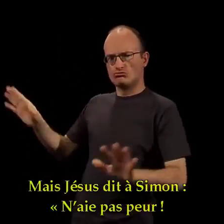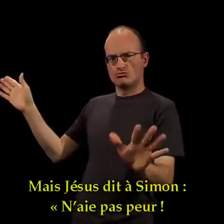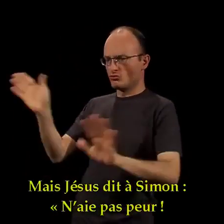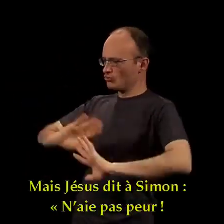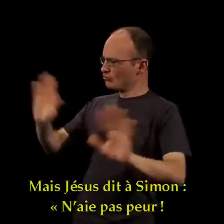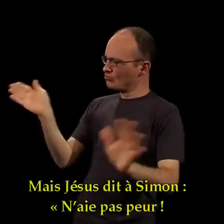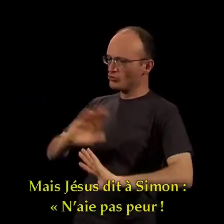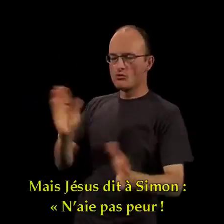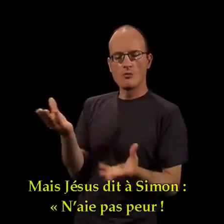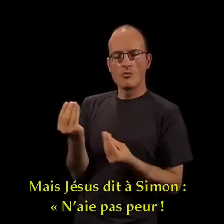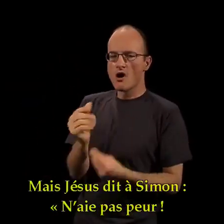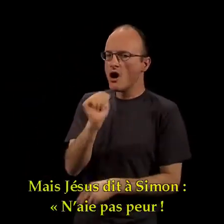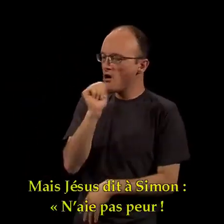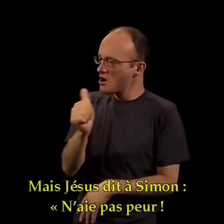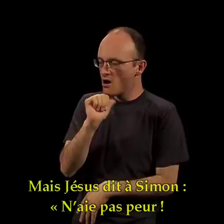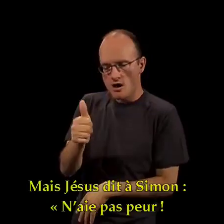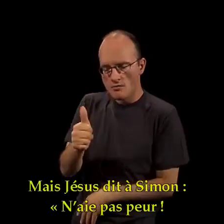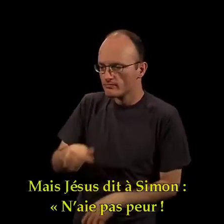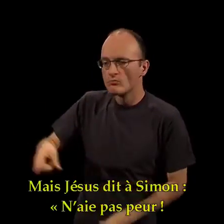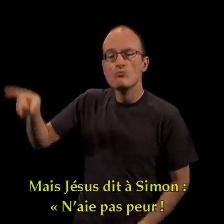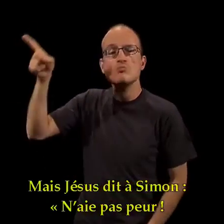Mais Jésus dit à Simon: N'aie pas peur.